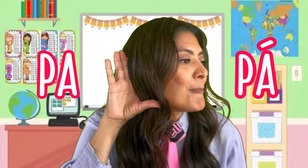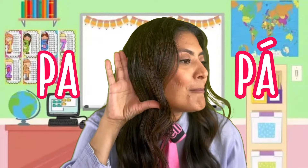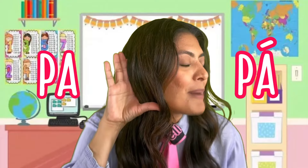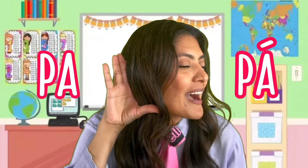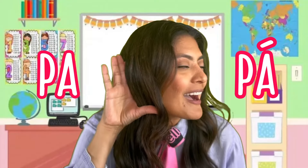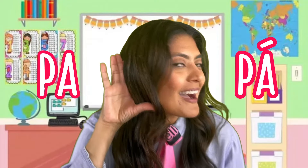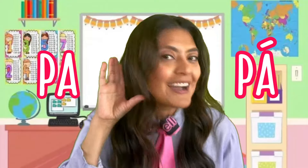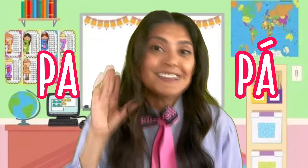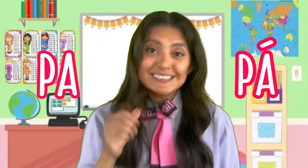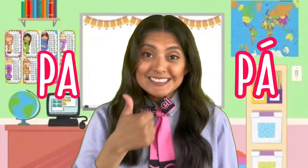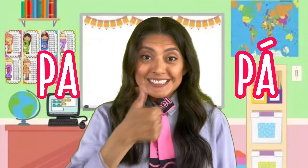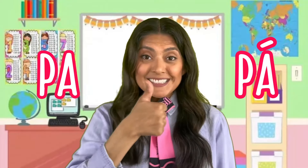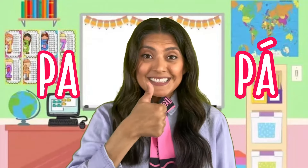Papá. Sí,